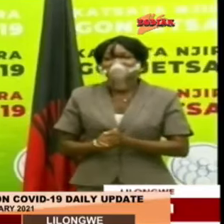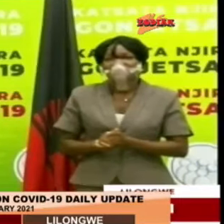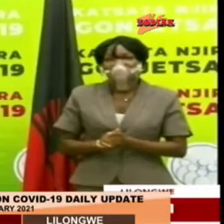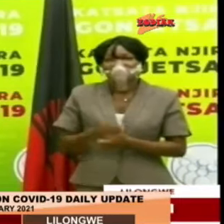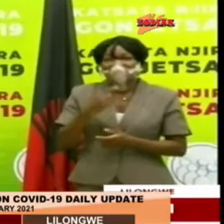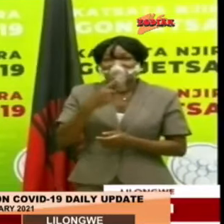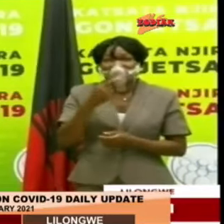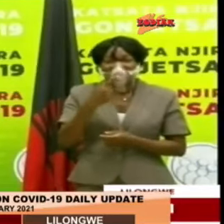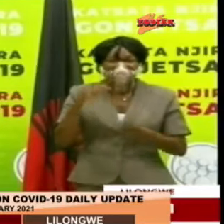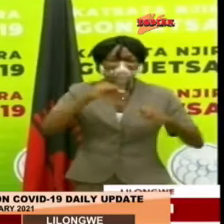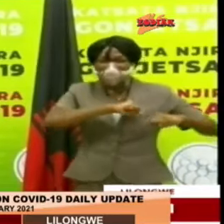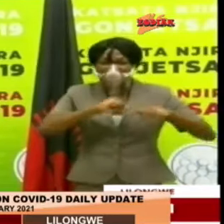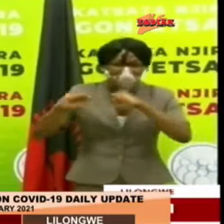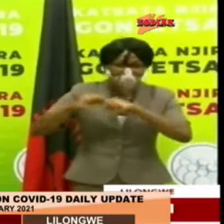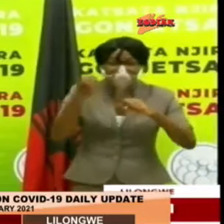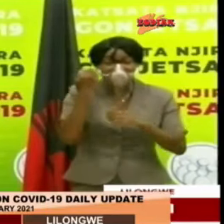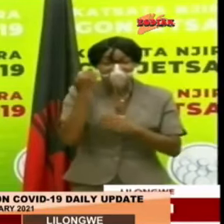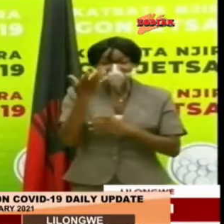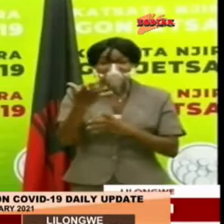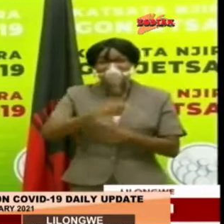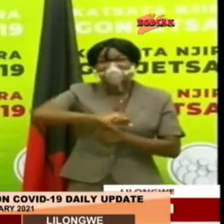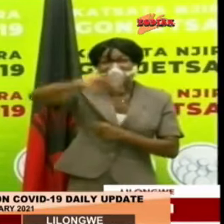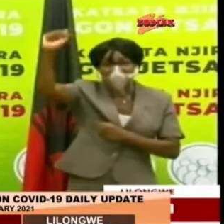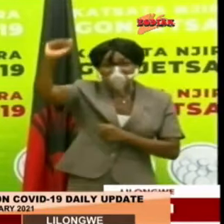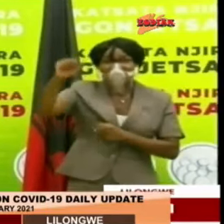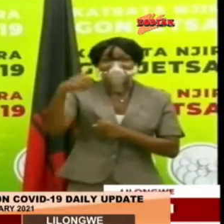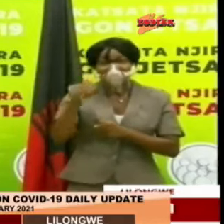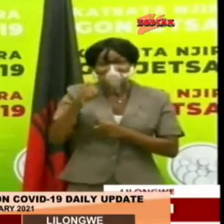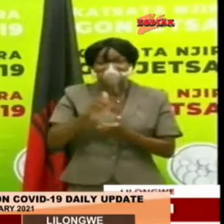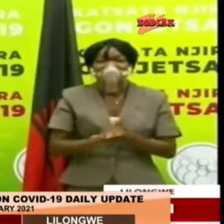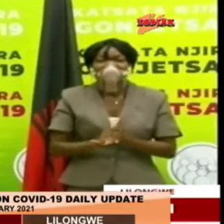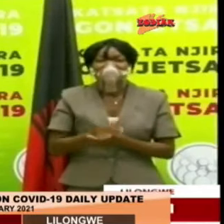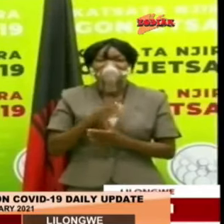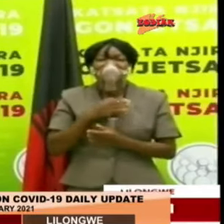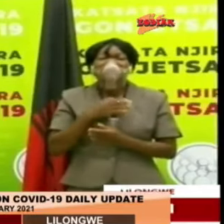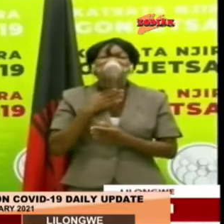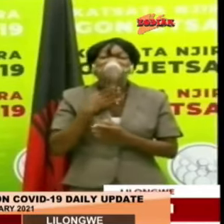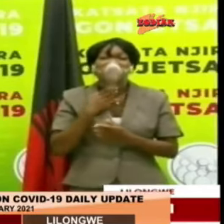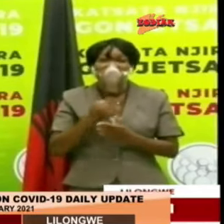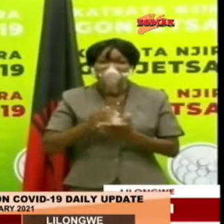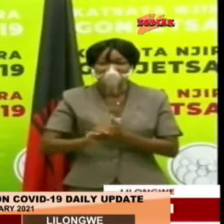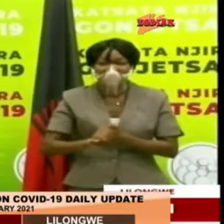nkhani imeneyi yomenyana ndi muliliyi kuti tiwine tinafunika kuti kukhale